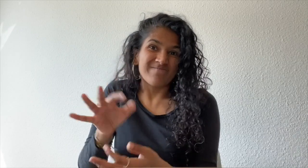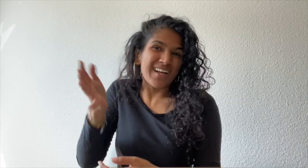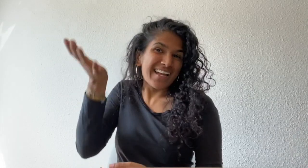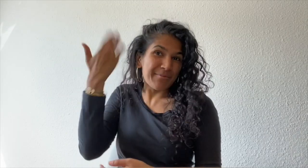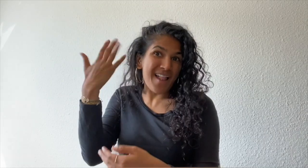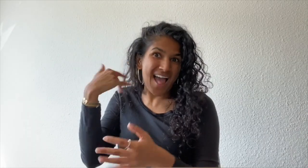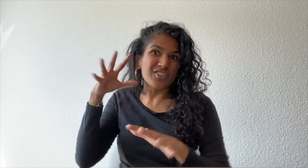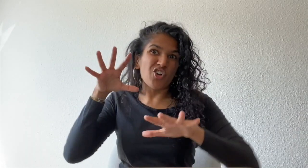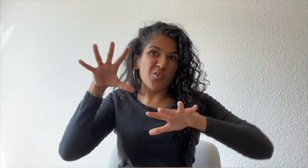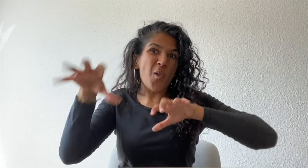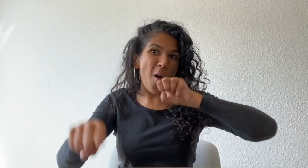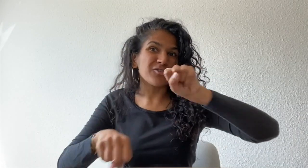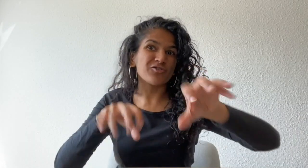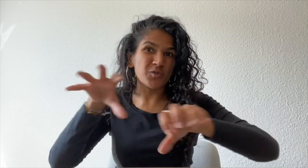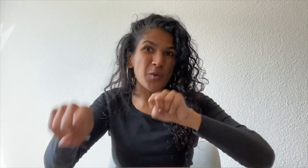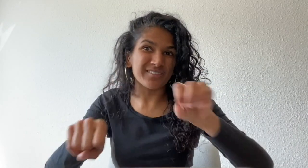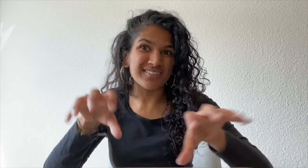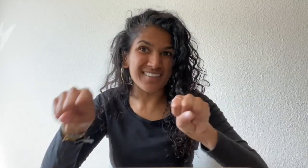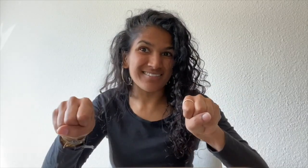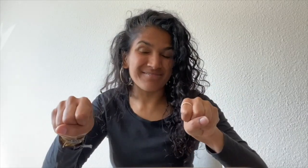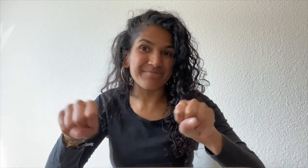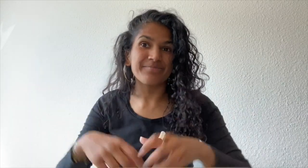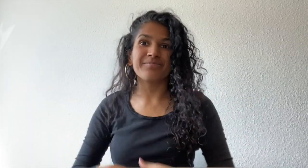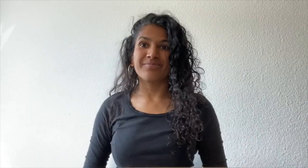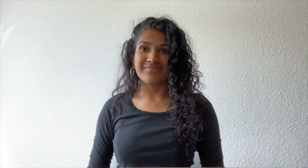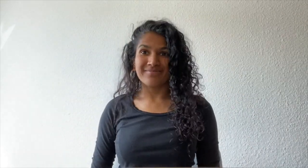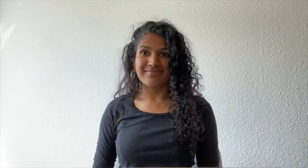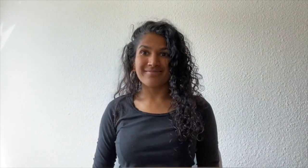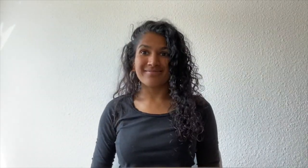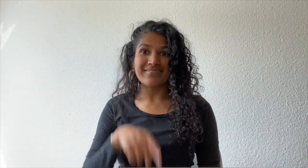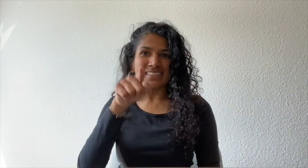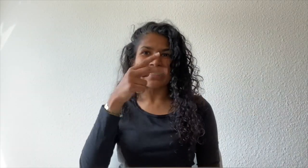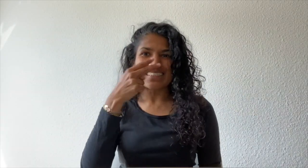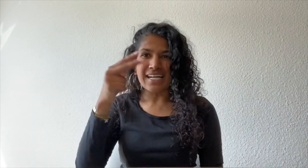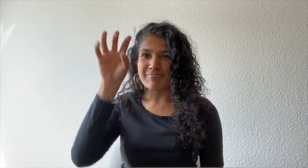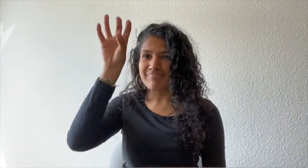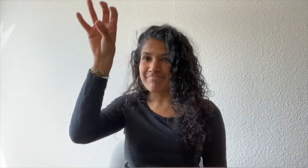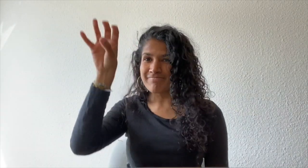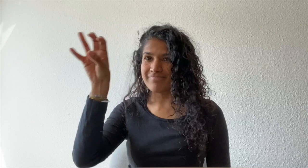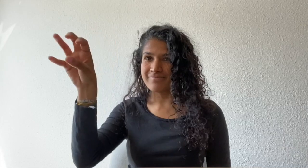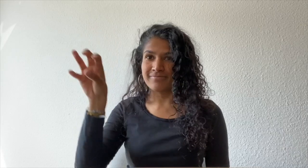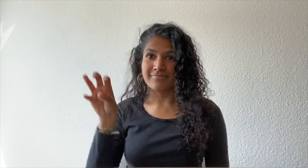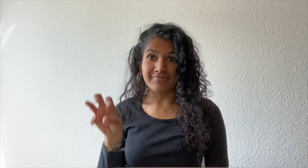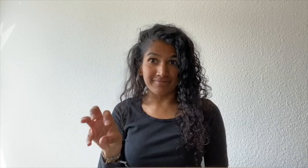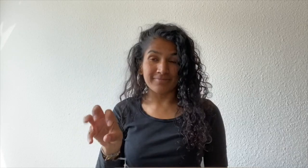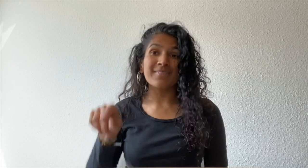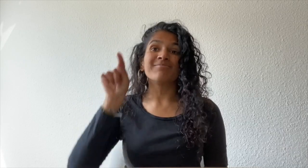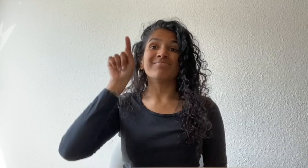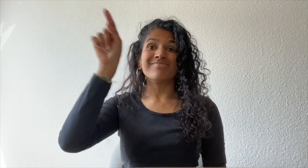hinaus, auch in den ehemaligen Kolonien. Nun kommen wir zu den nächsten